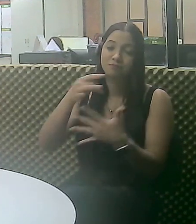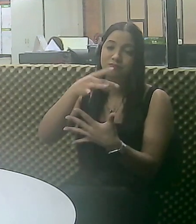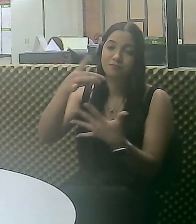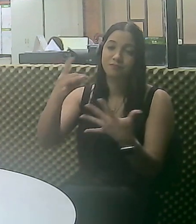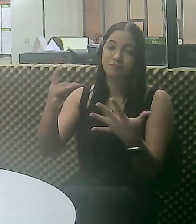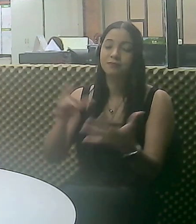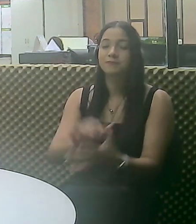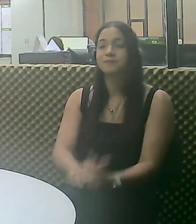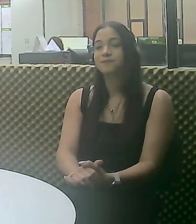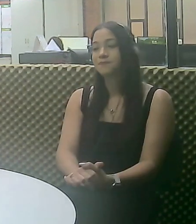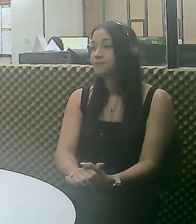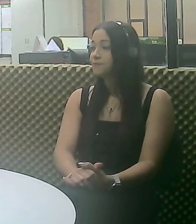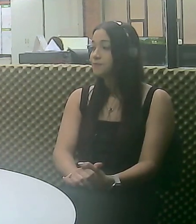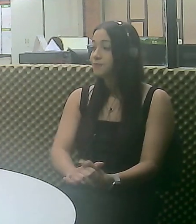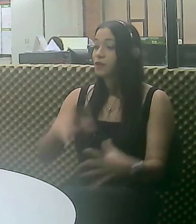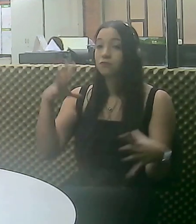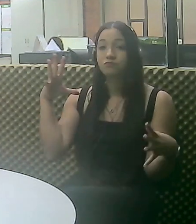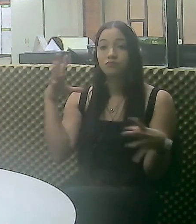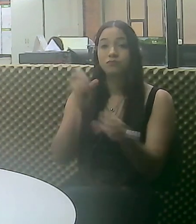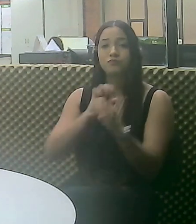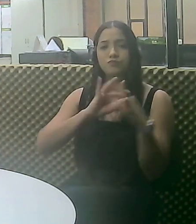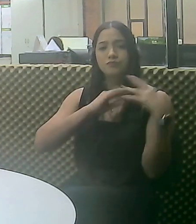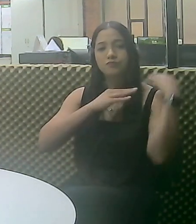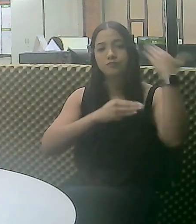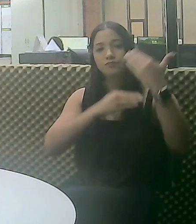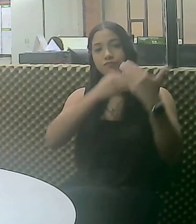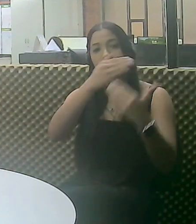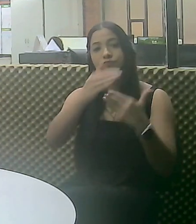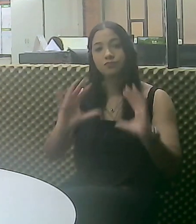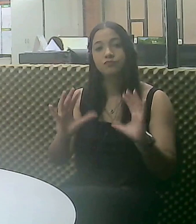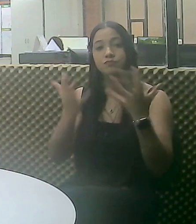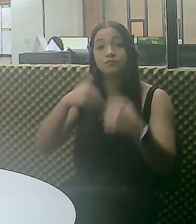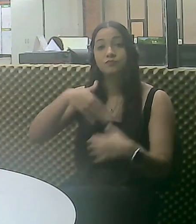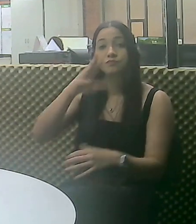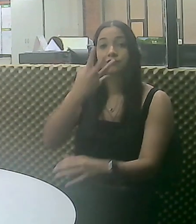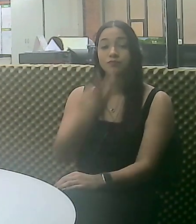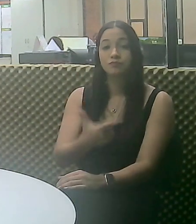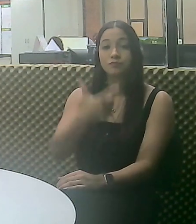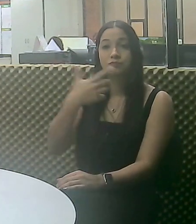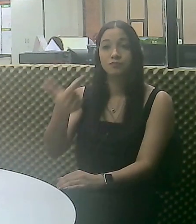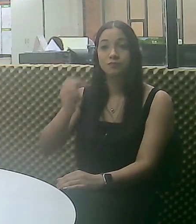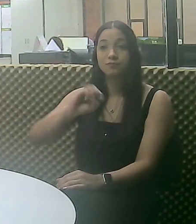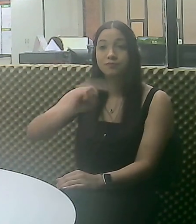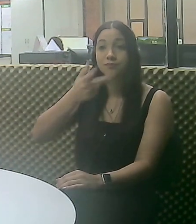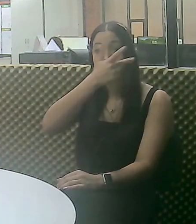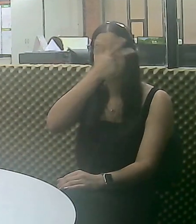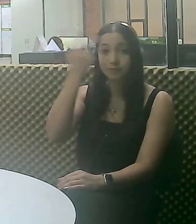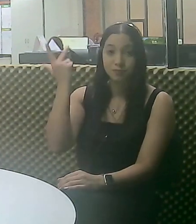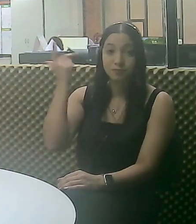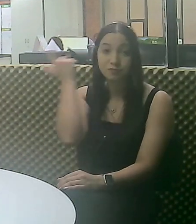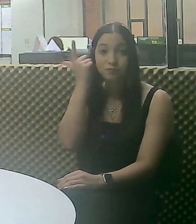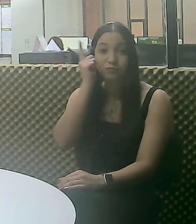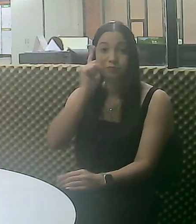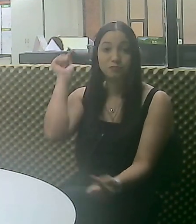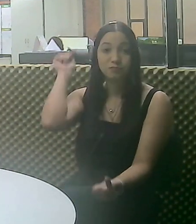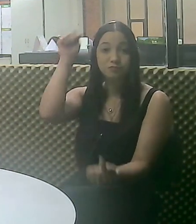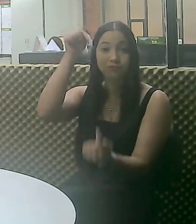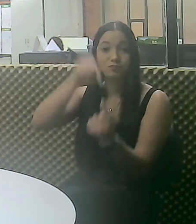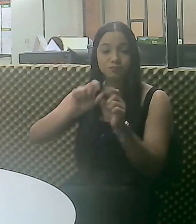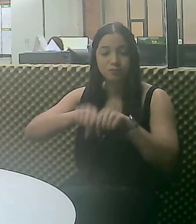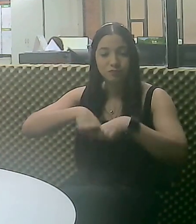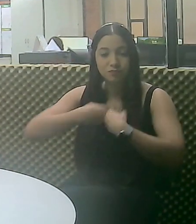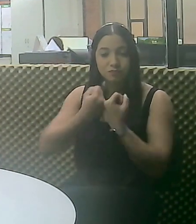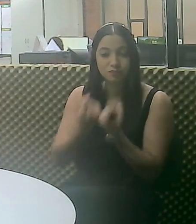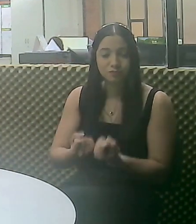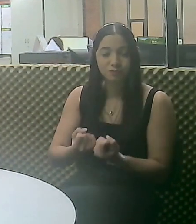doenças. Considerando todas as fases do mutirão, mais de 222 mil pessoas foram alcançadas pela